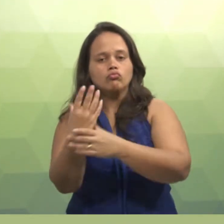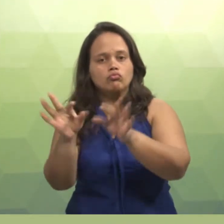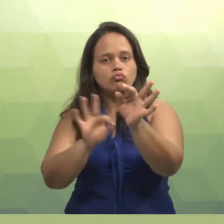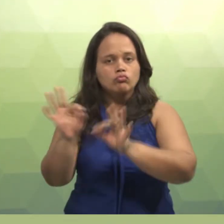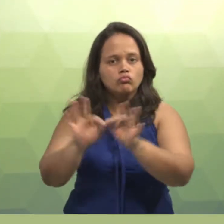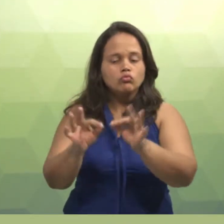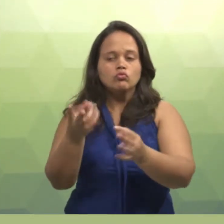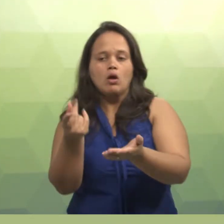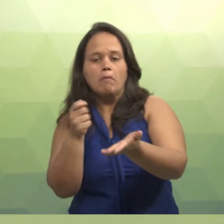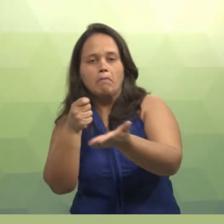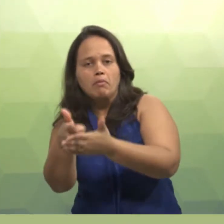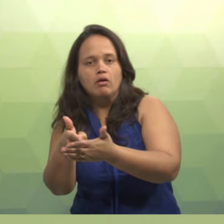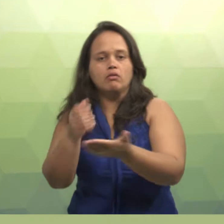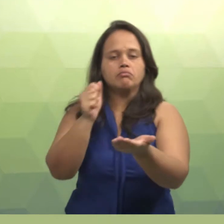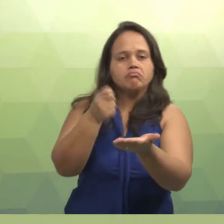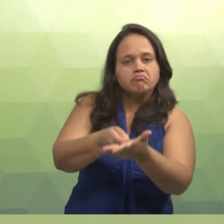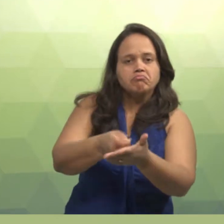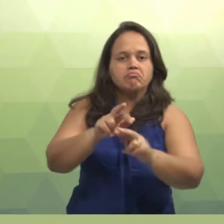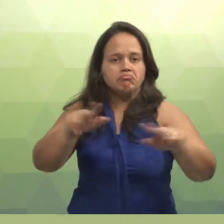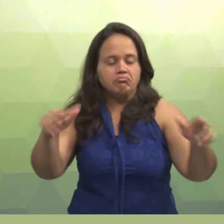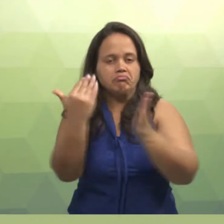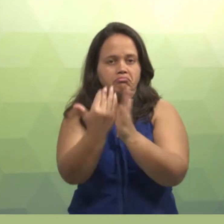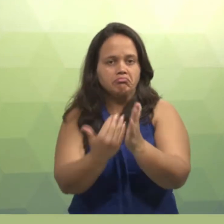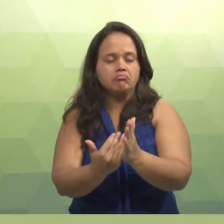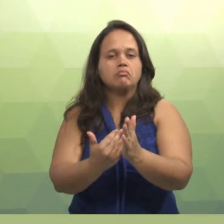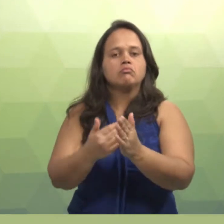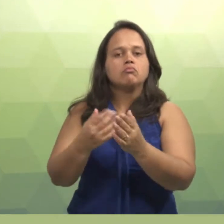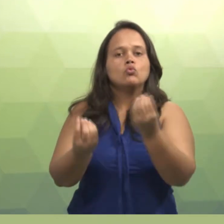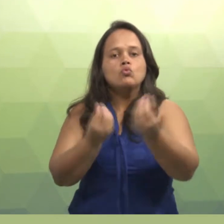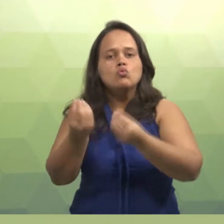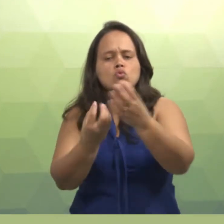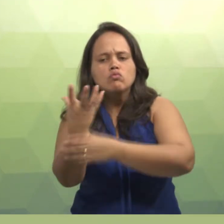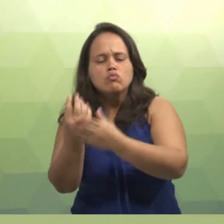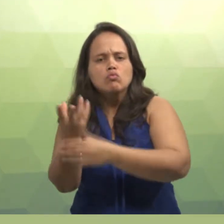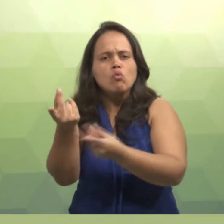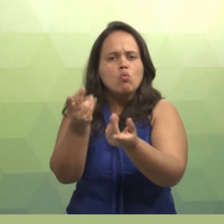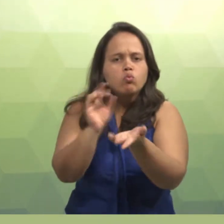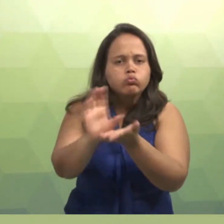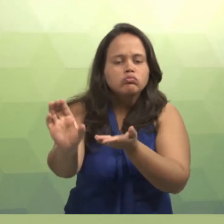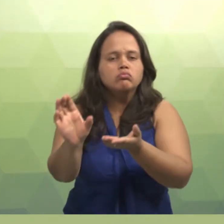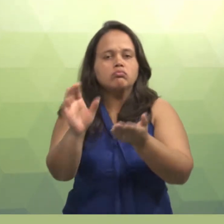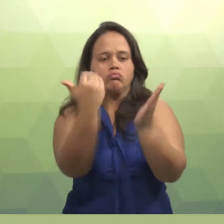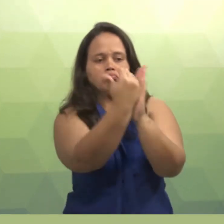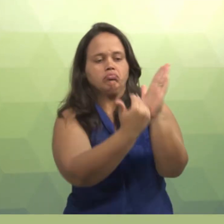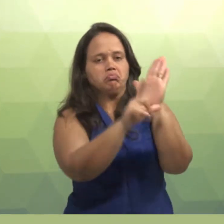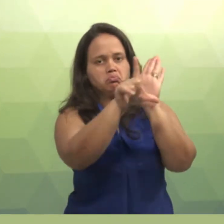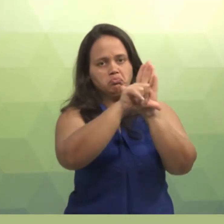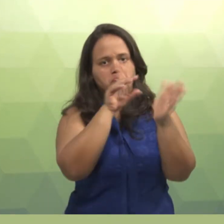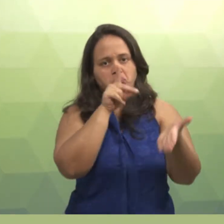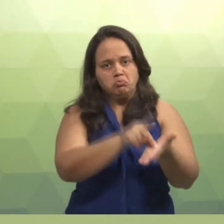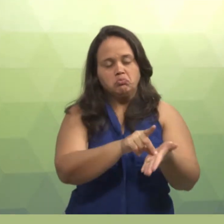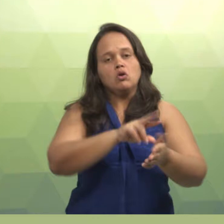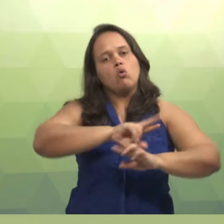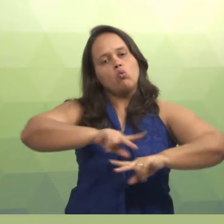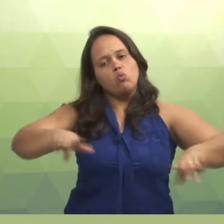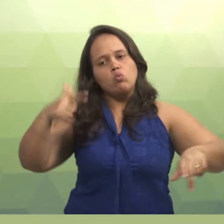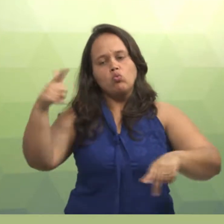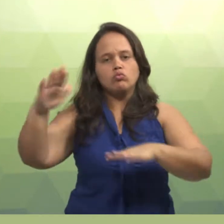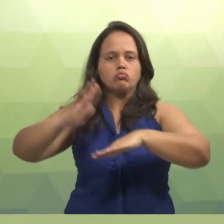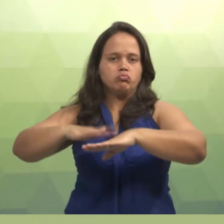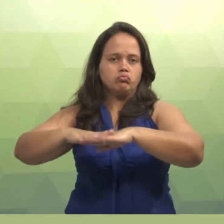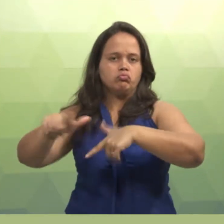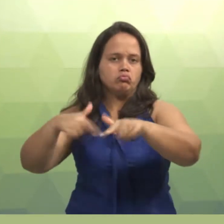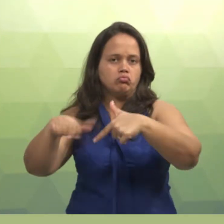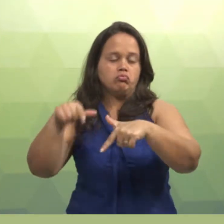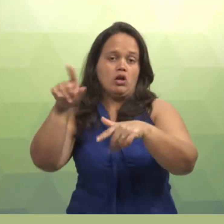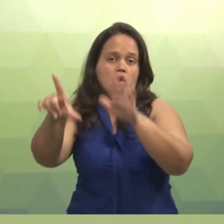de Educação, a qual a escola esteja vinculada. As caixas escolares são compostas de